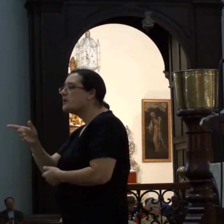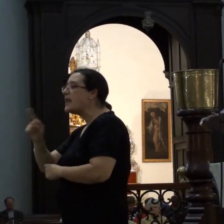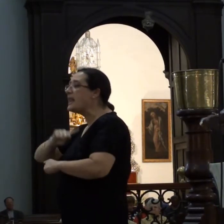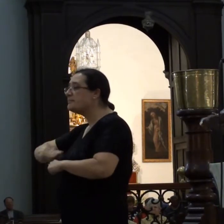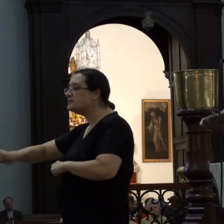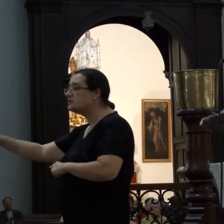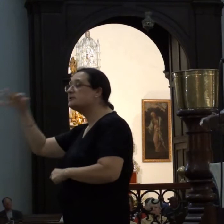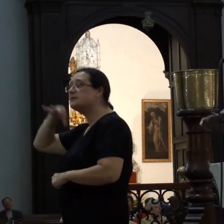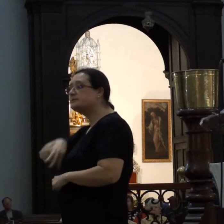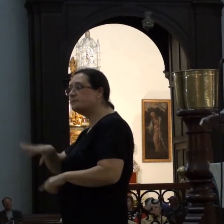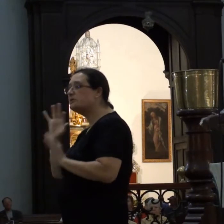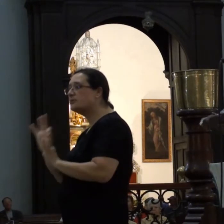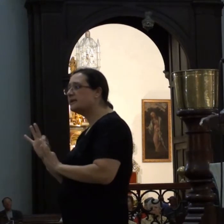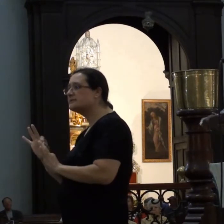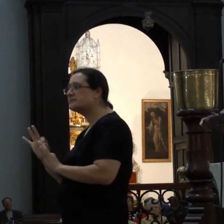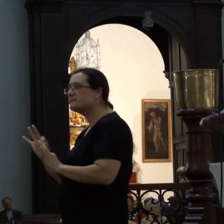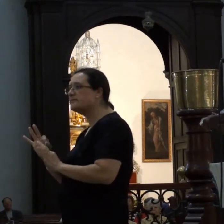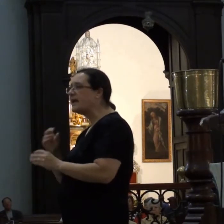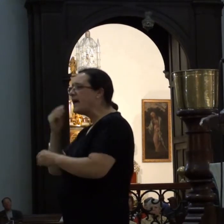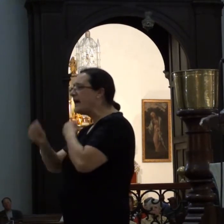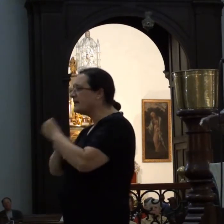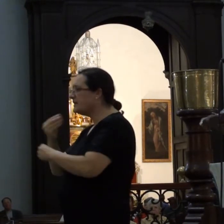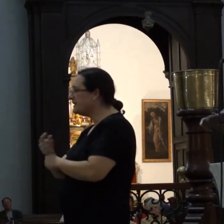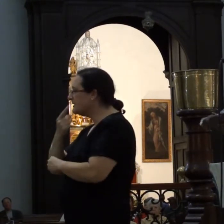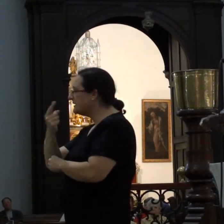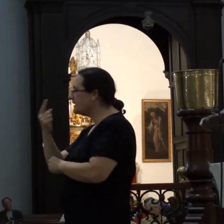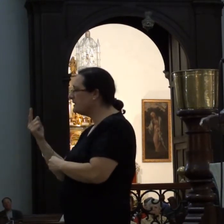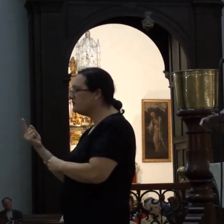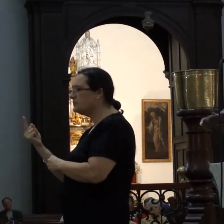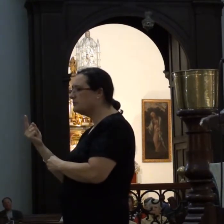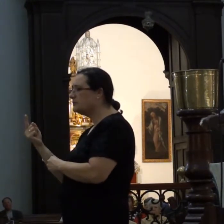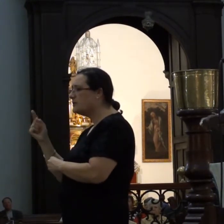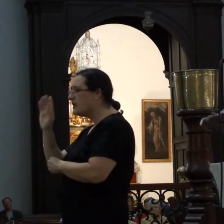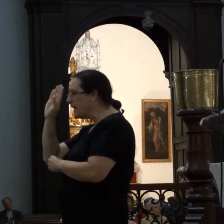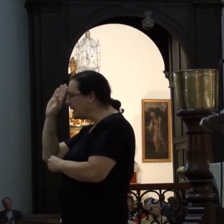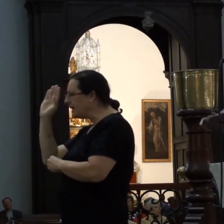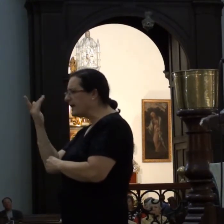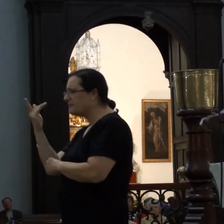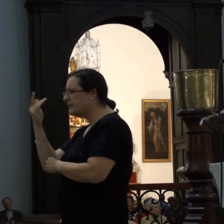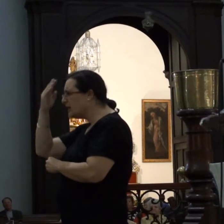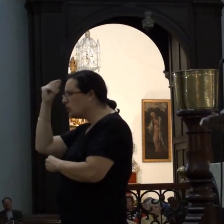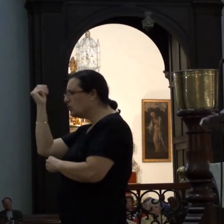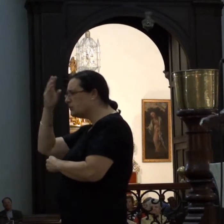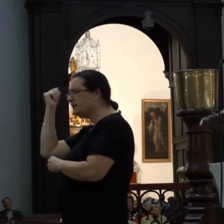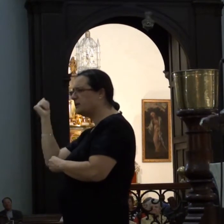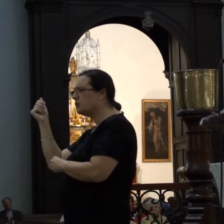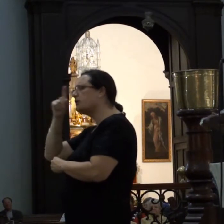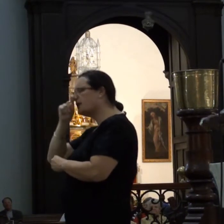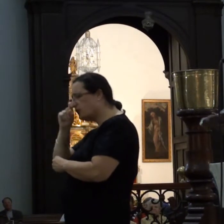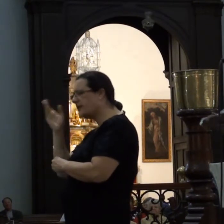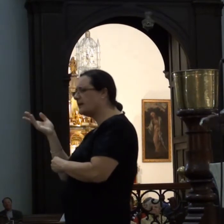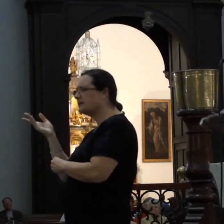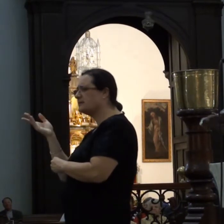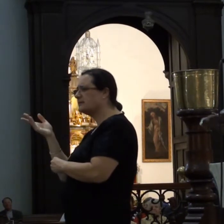del Espíritu es superar hacer que superemos nuestras continuas nuestras amnesias nos